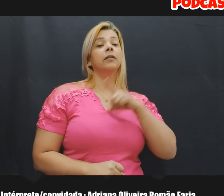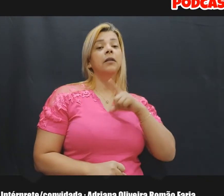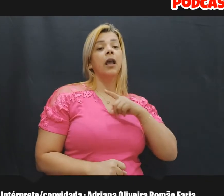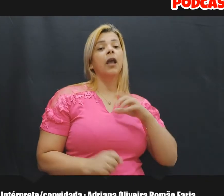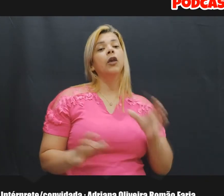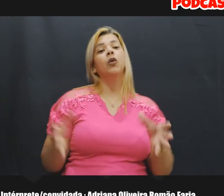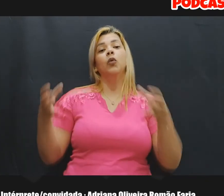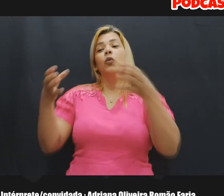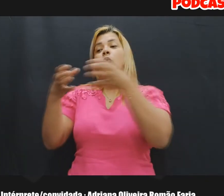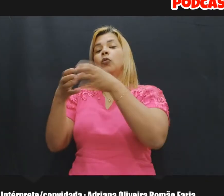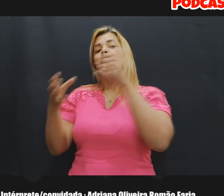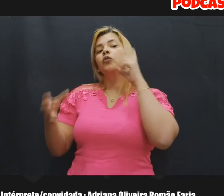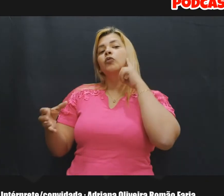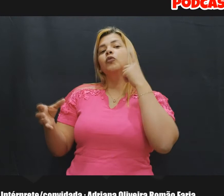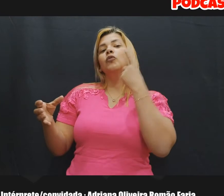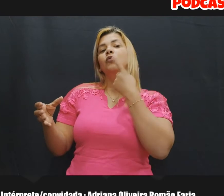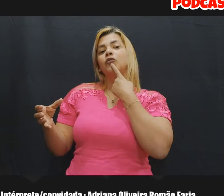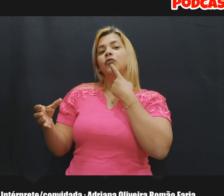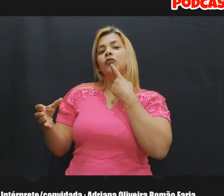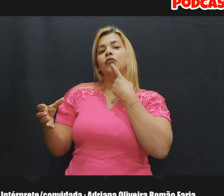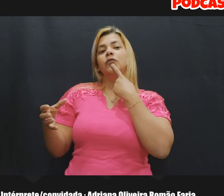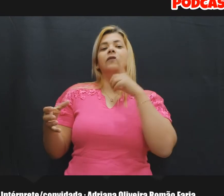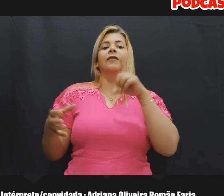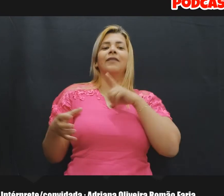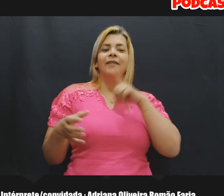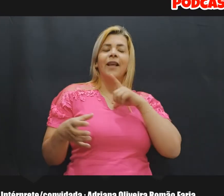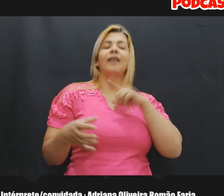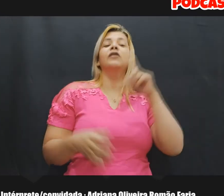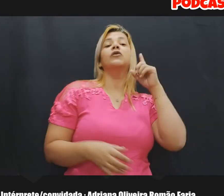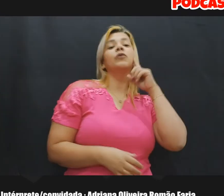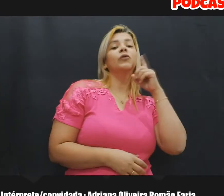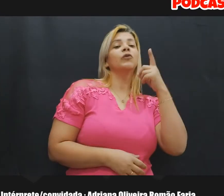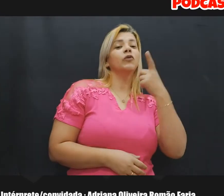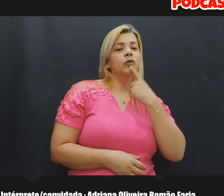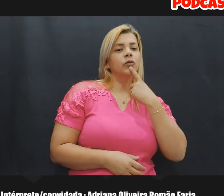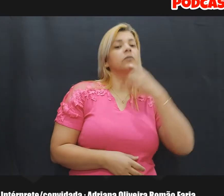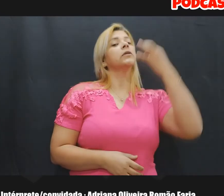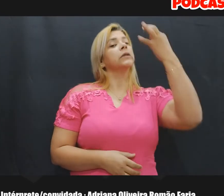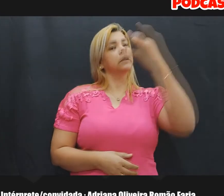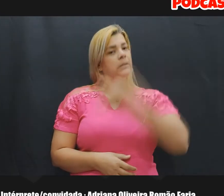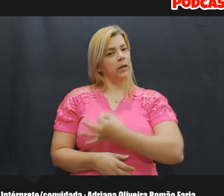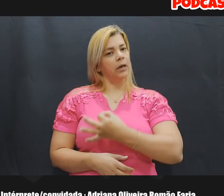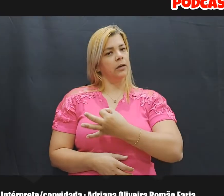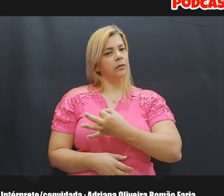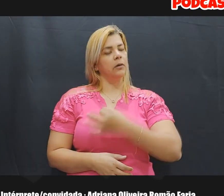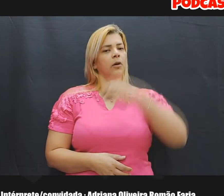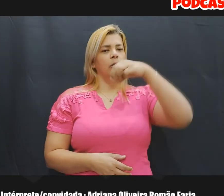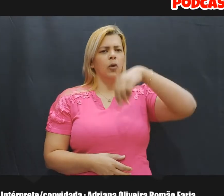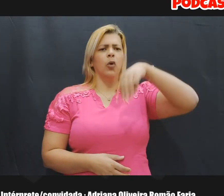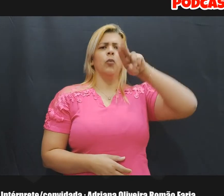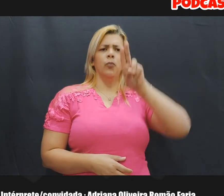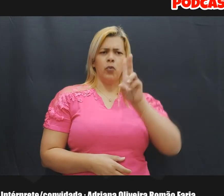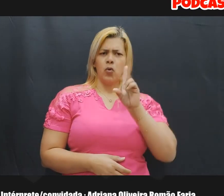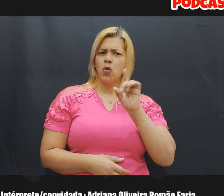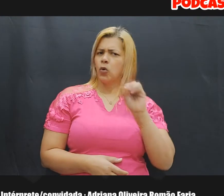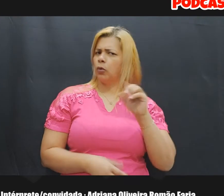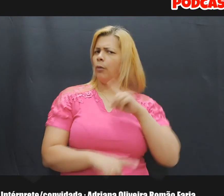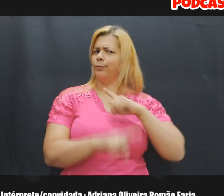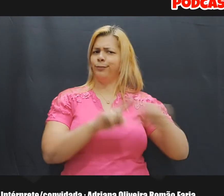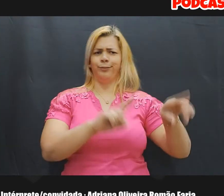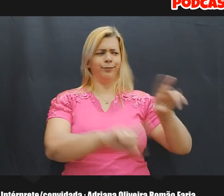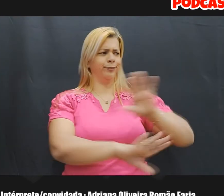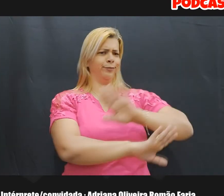de surdos, tem um grupo de surdos. Isso é correto, mas agora mudo não pode